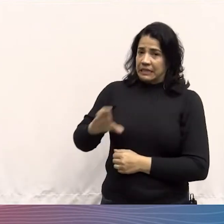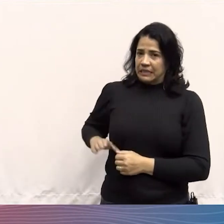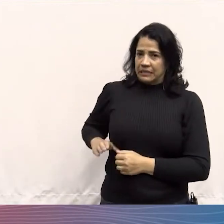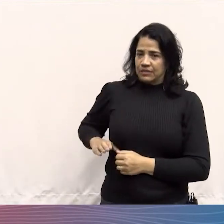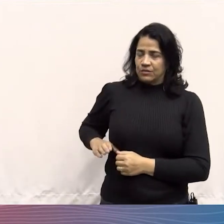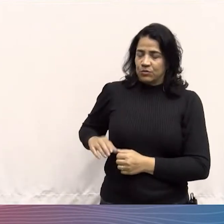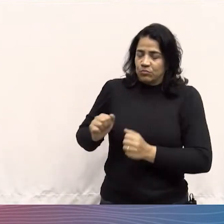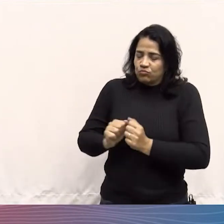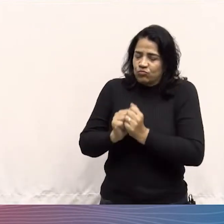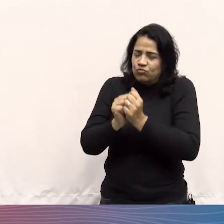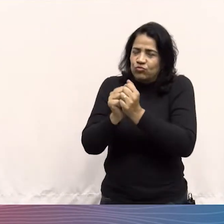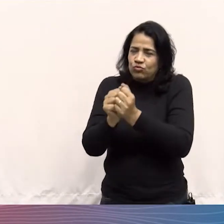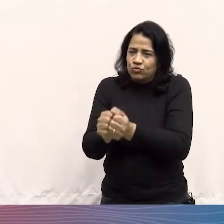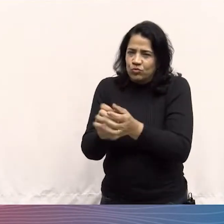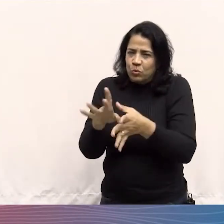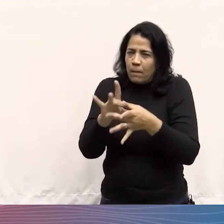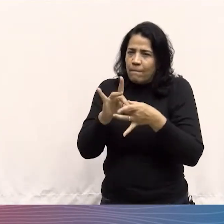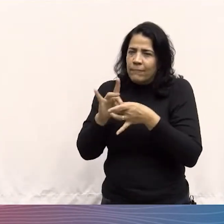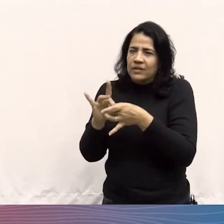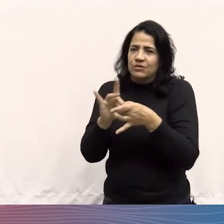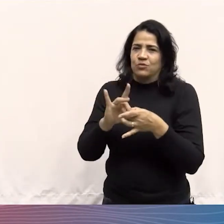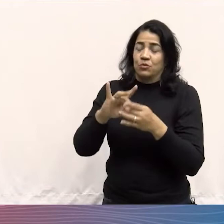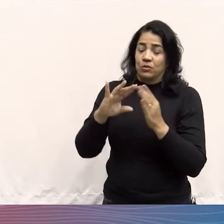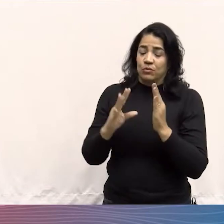Essa é uma revelação nova, viu, irmãos?